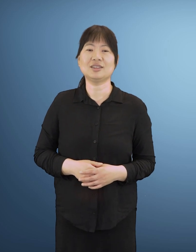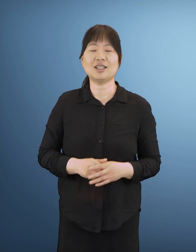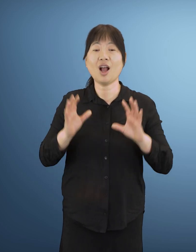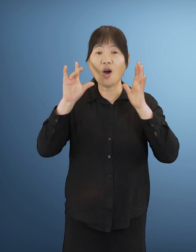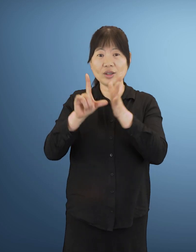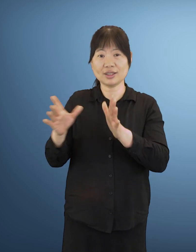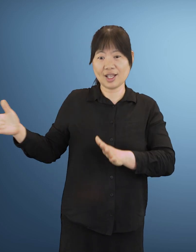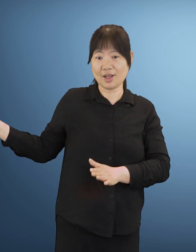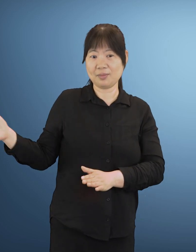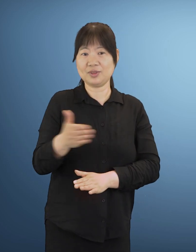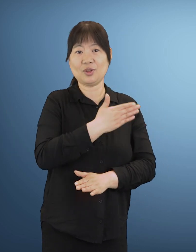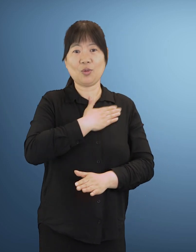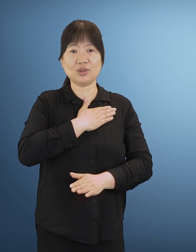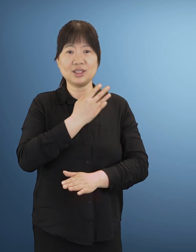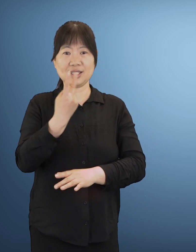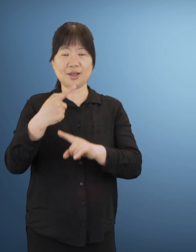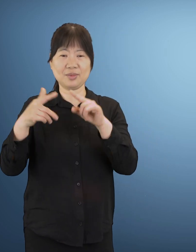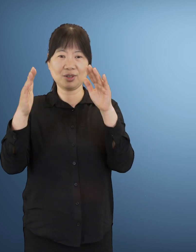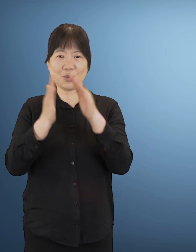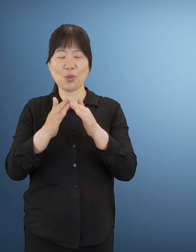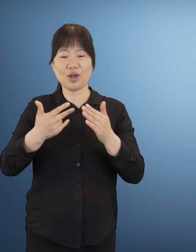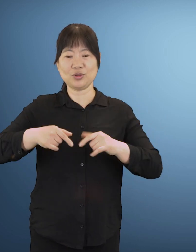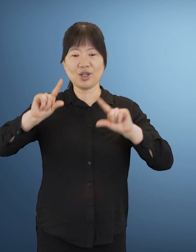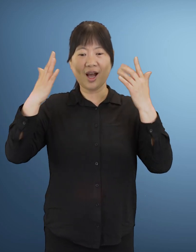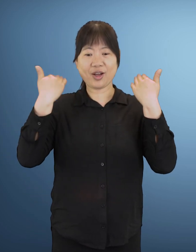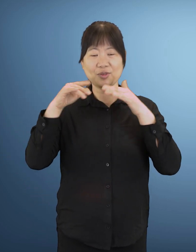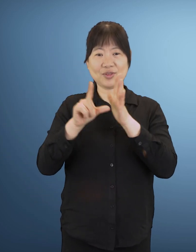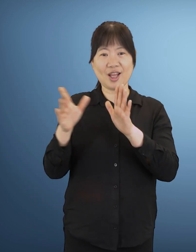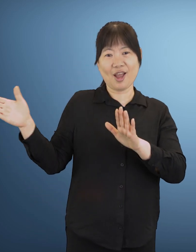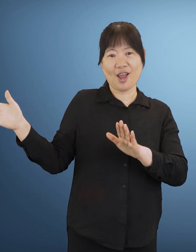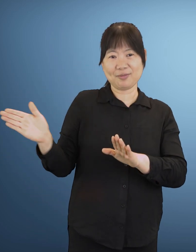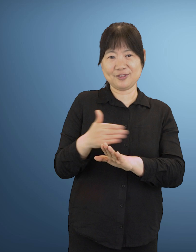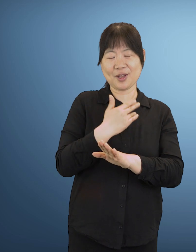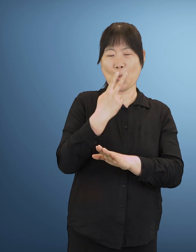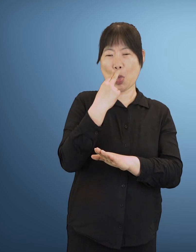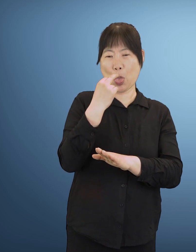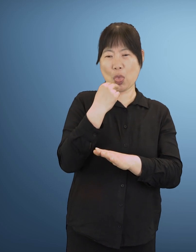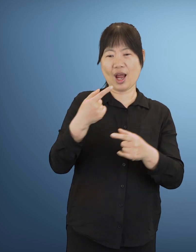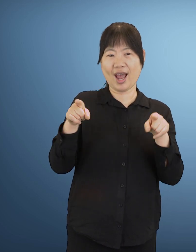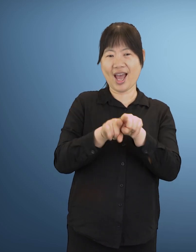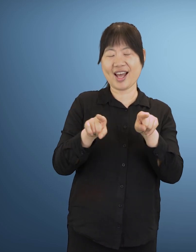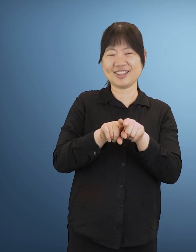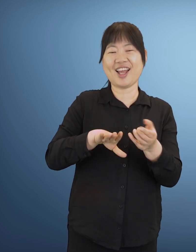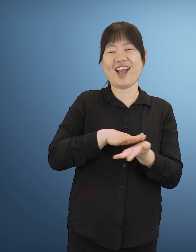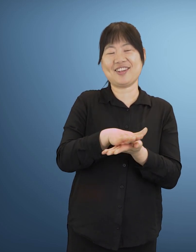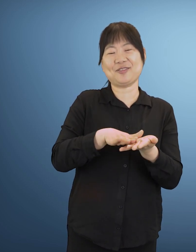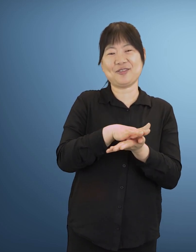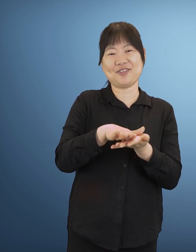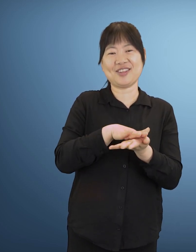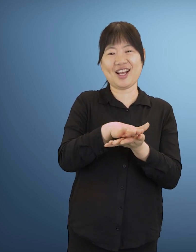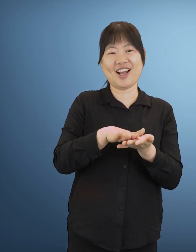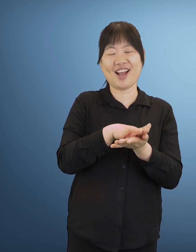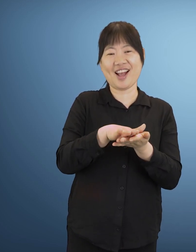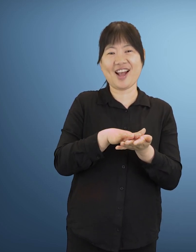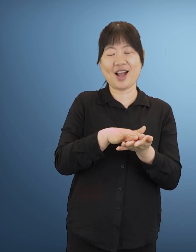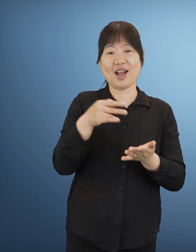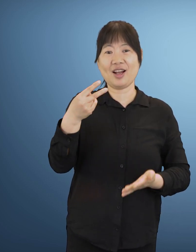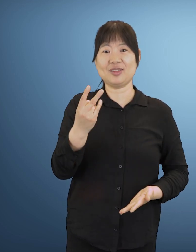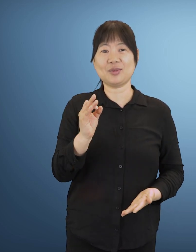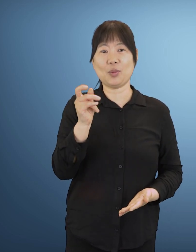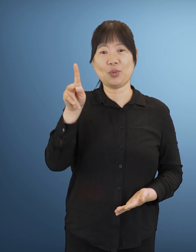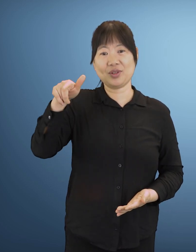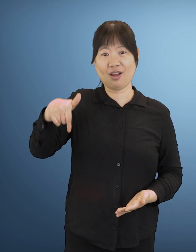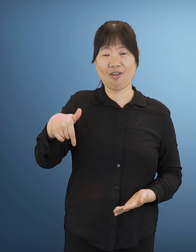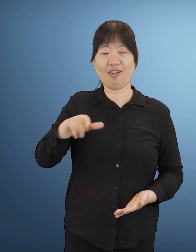어릴 적부터 우리 삼일교회 주일학기 때부터 코 찔찔 흘리면서 같이 놀던 동혁이라는